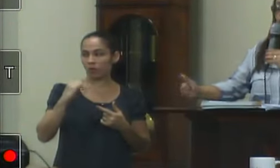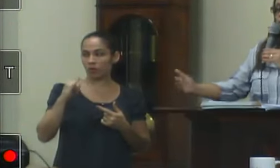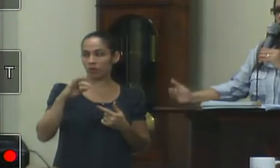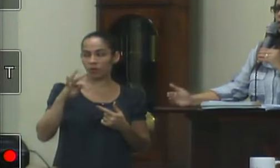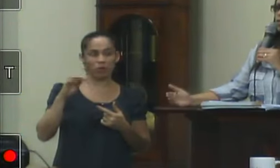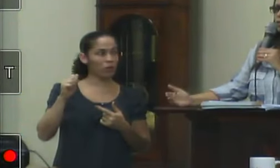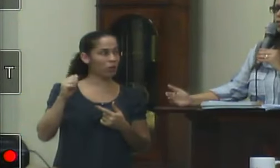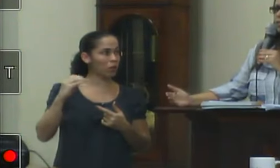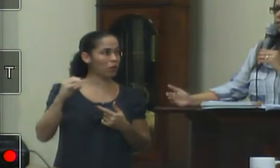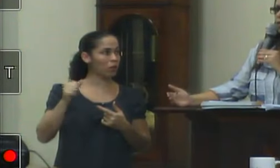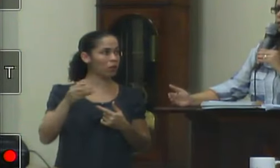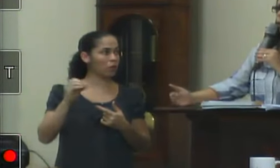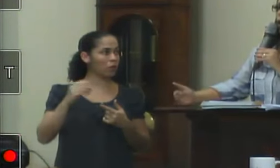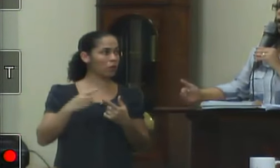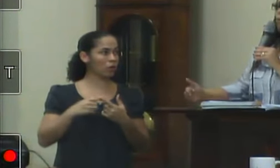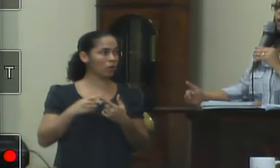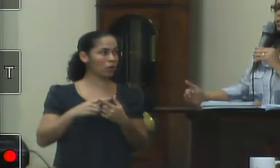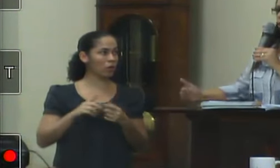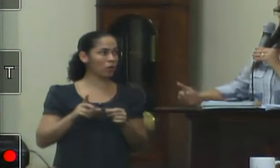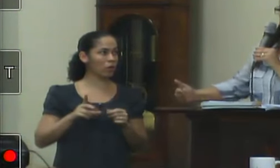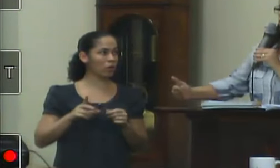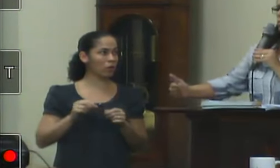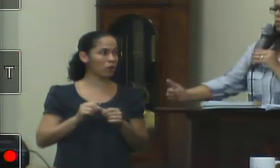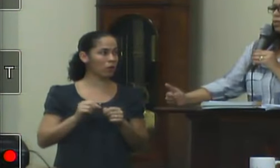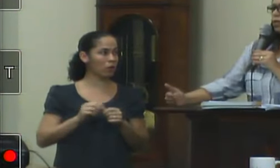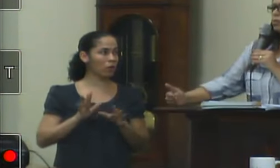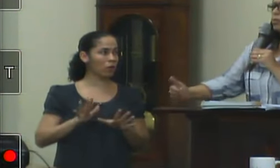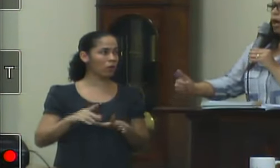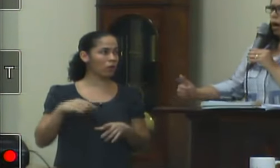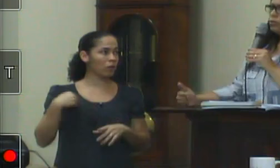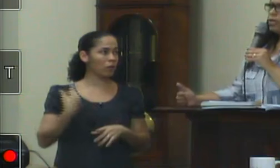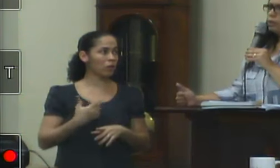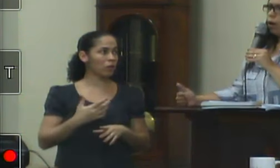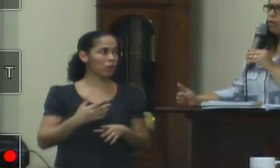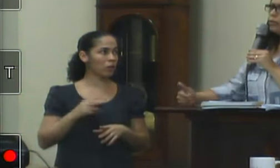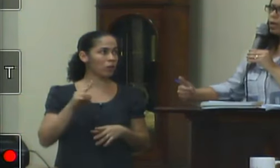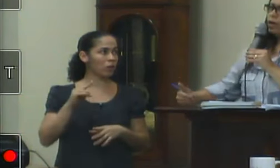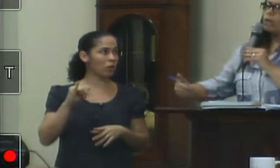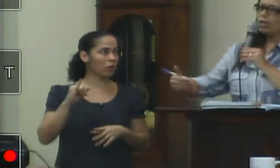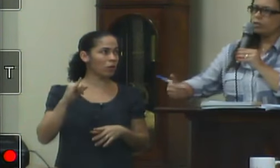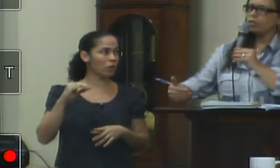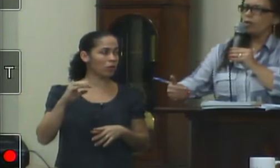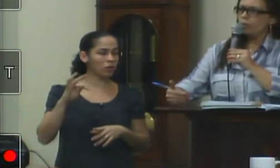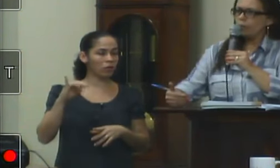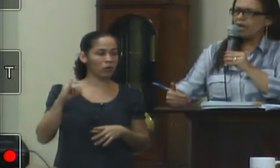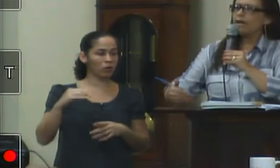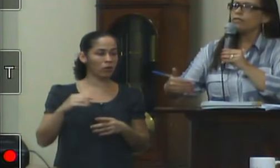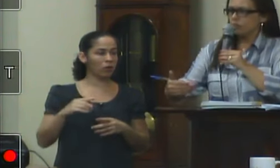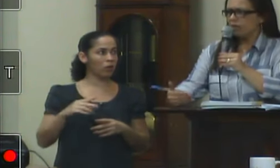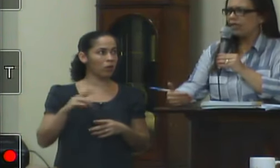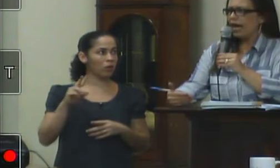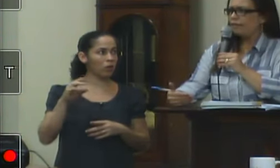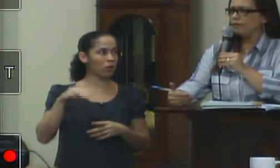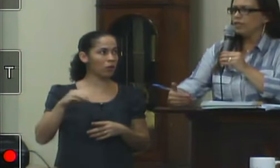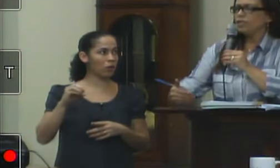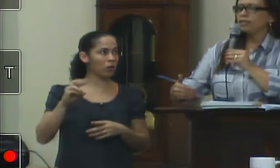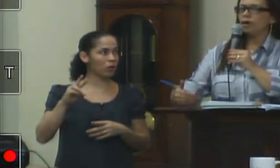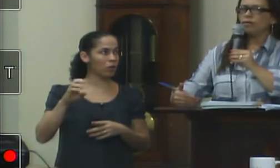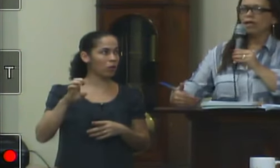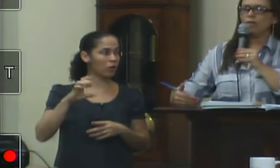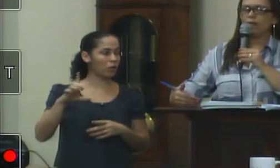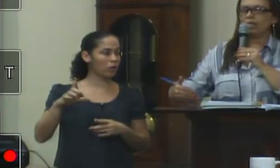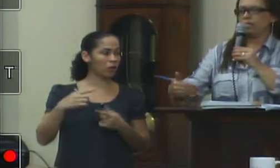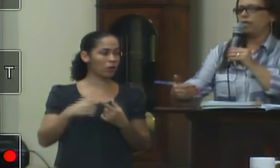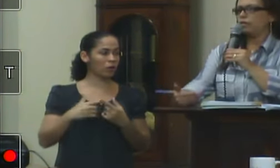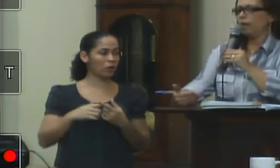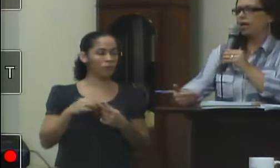claro que nós temos que fazer, vereador, mas nós estamos deixando a UTI móvel realmente para um caso grave. Então, eu